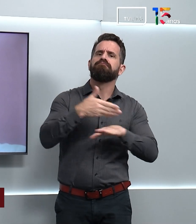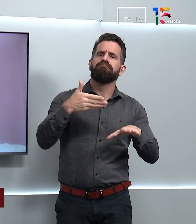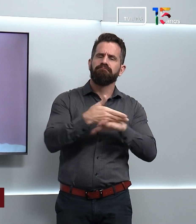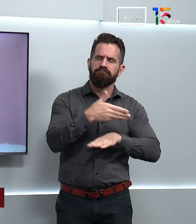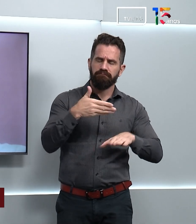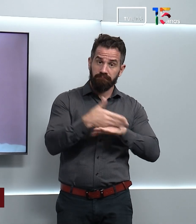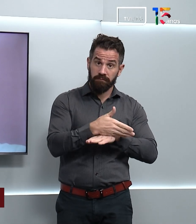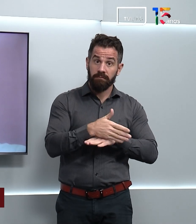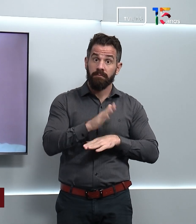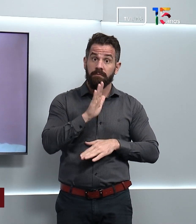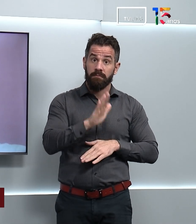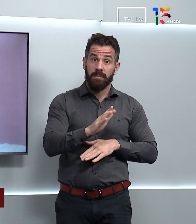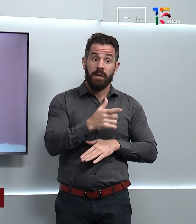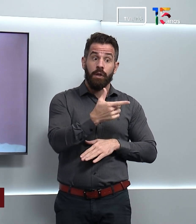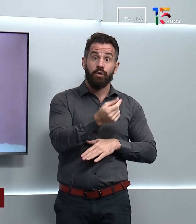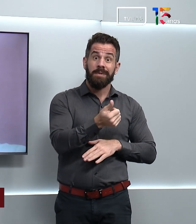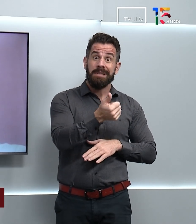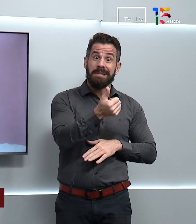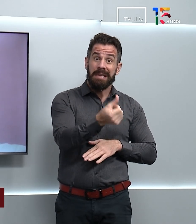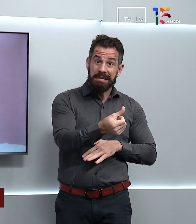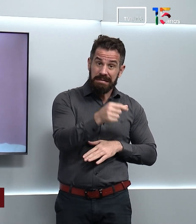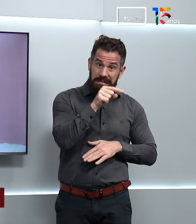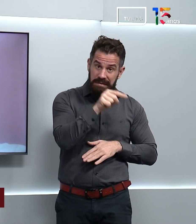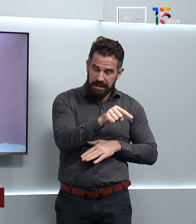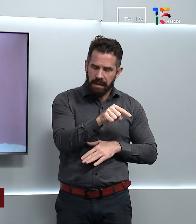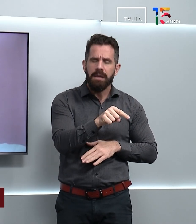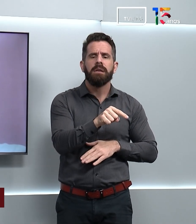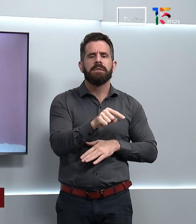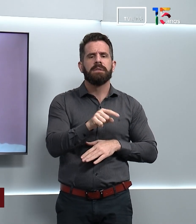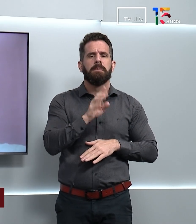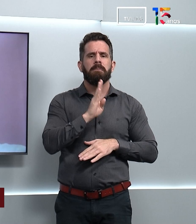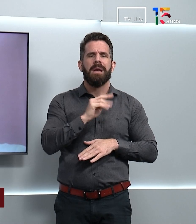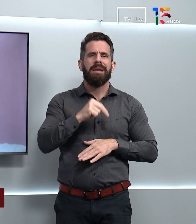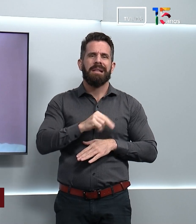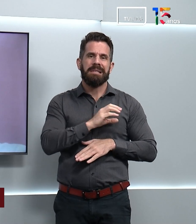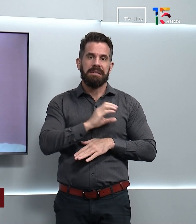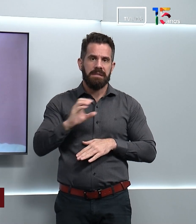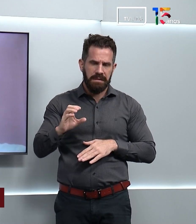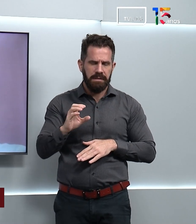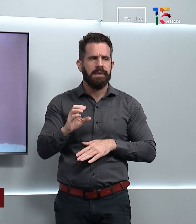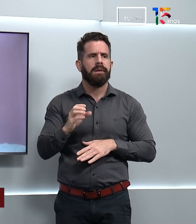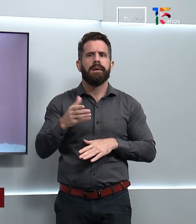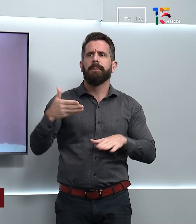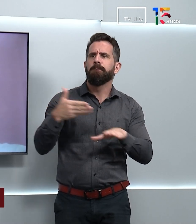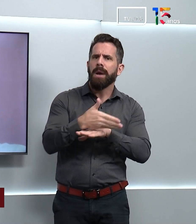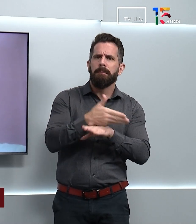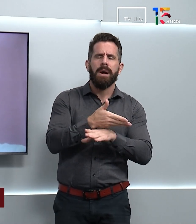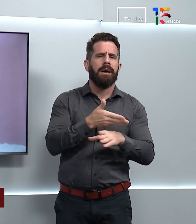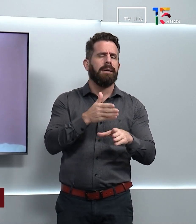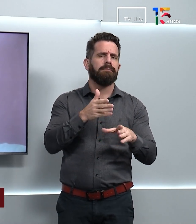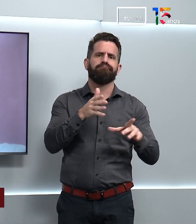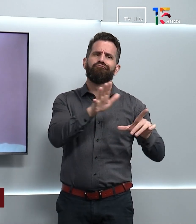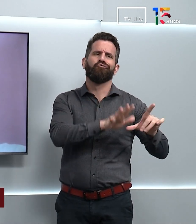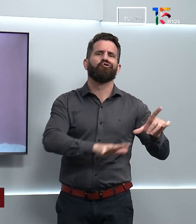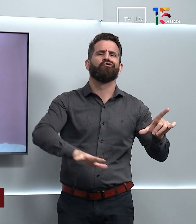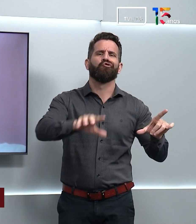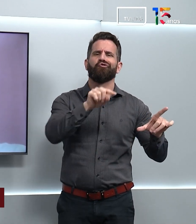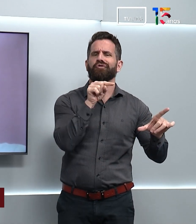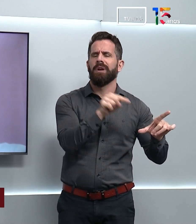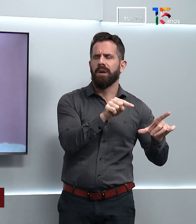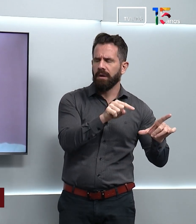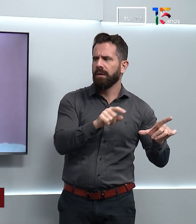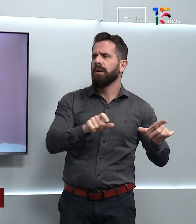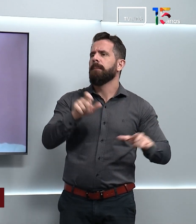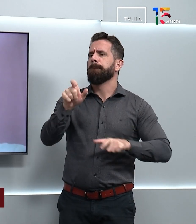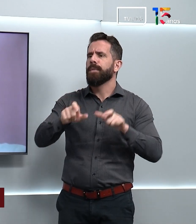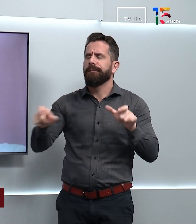ano, ainda em 2016, essa plataforma de participação, né, digital, que envolvia professores, gestores,